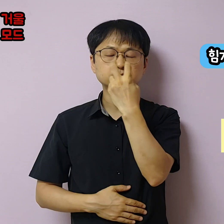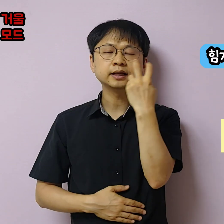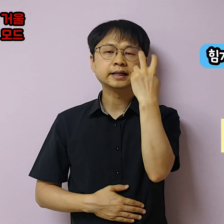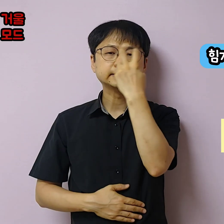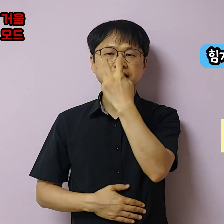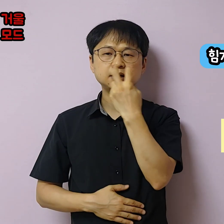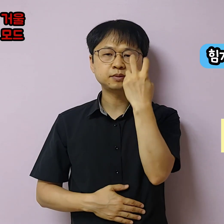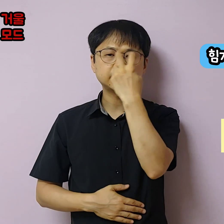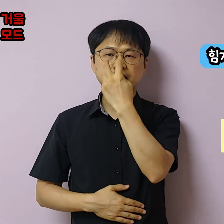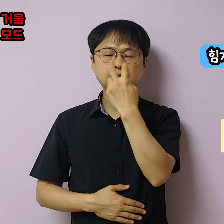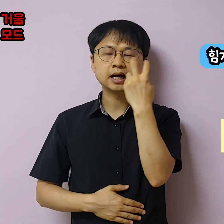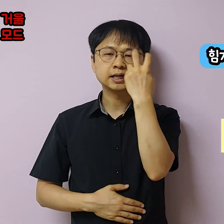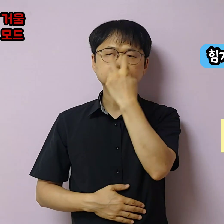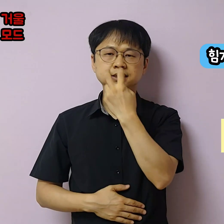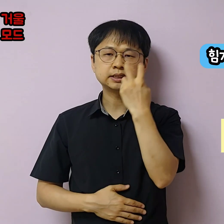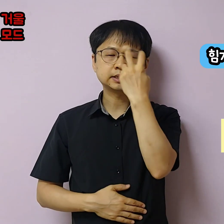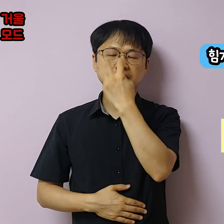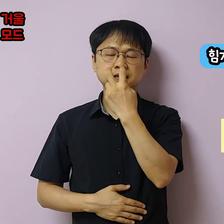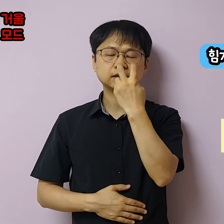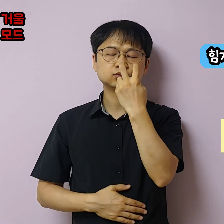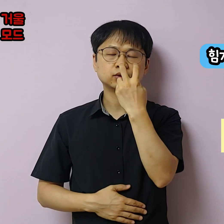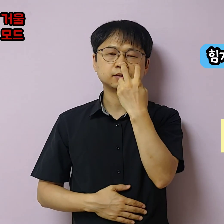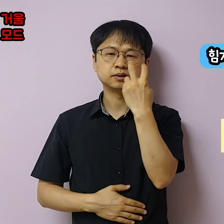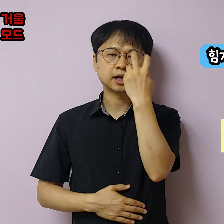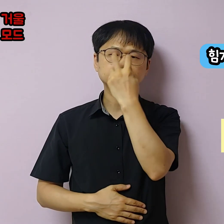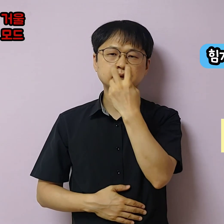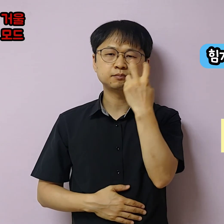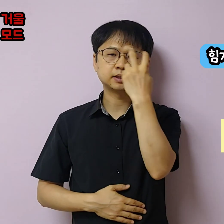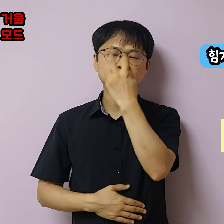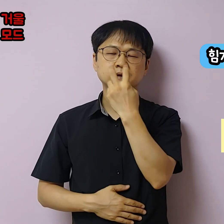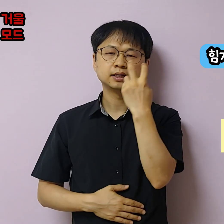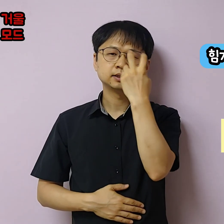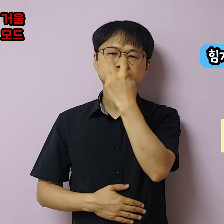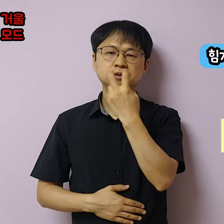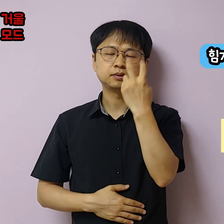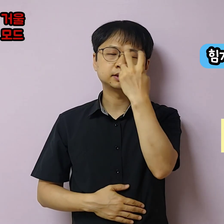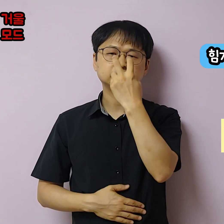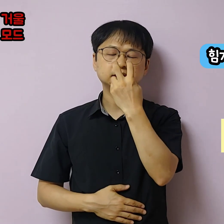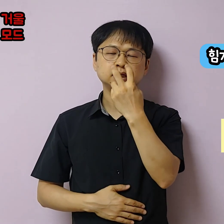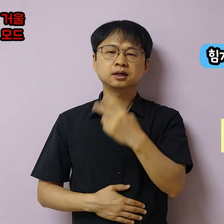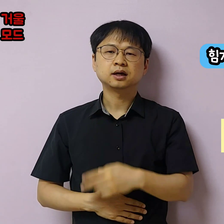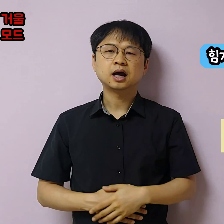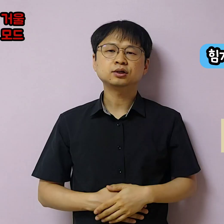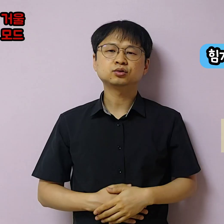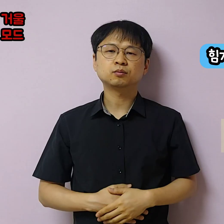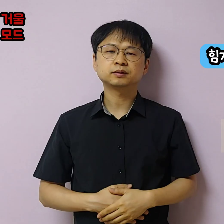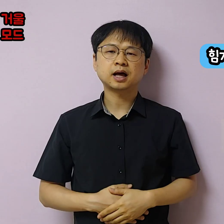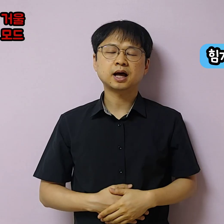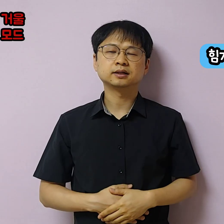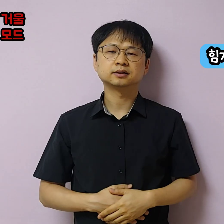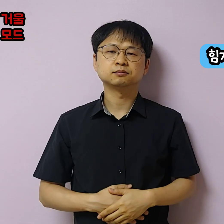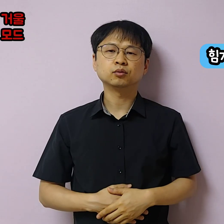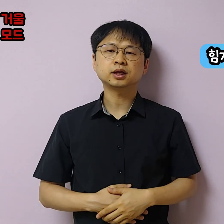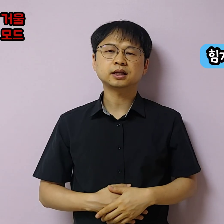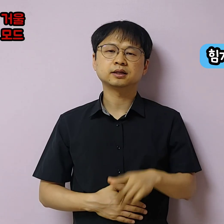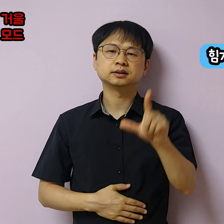돌려주시면 살피다, 지키다 라는 수어가 됩니다. 살피다, 살피지, 할 수 없다 하는 것은 못했다는